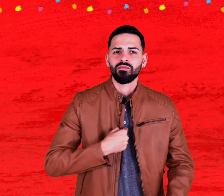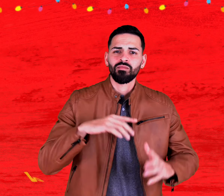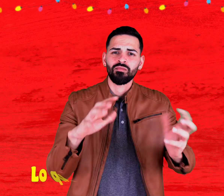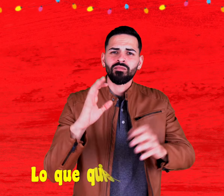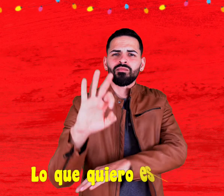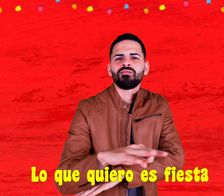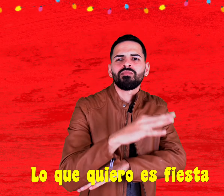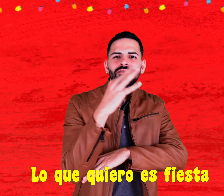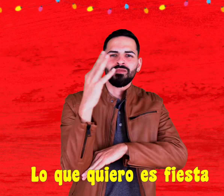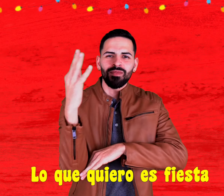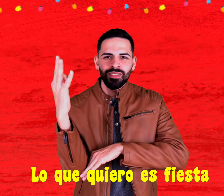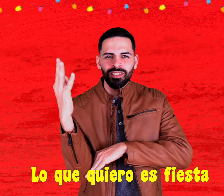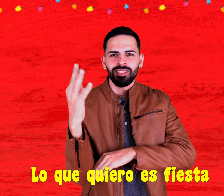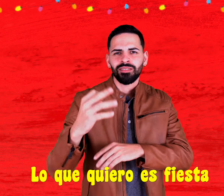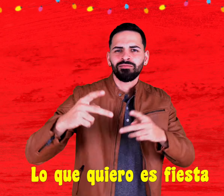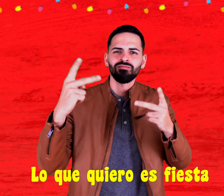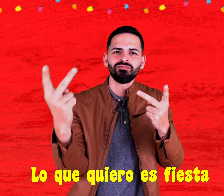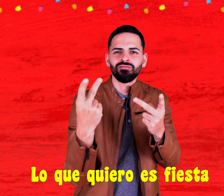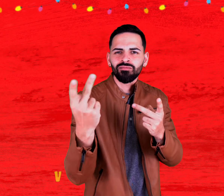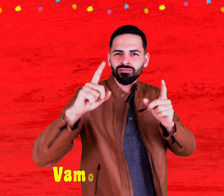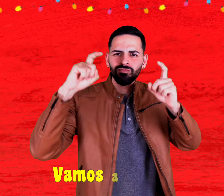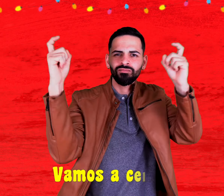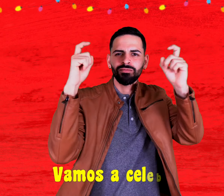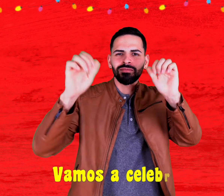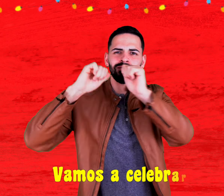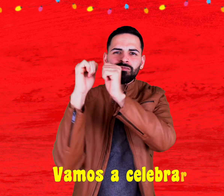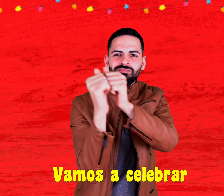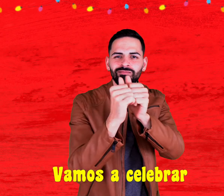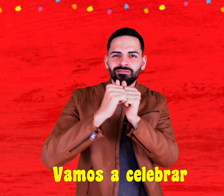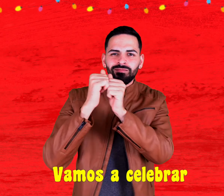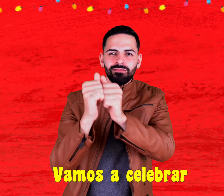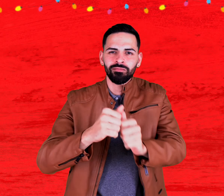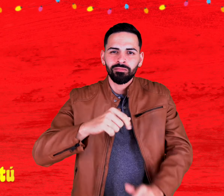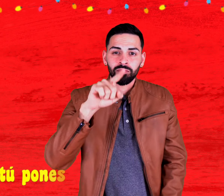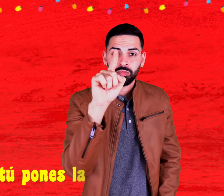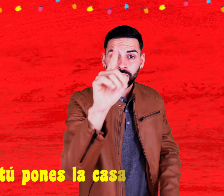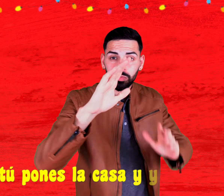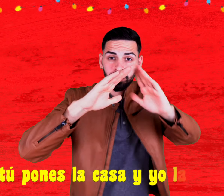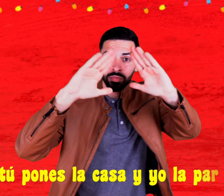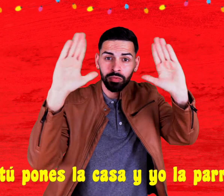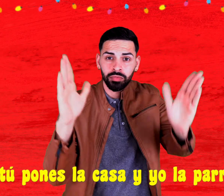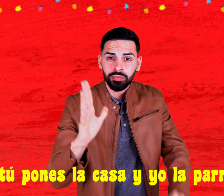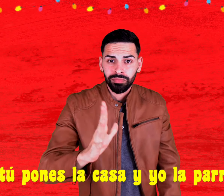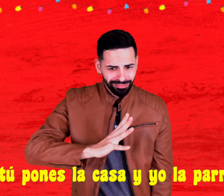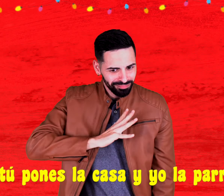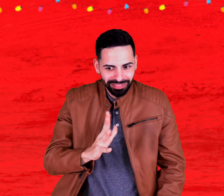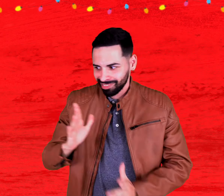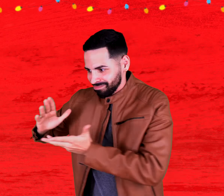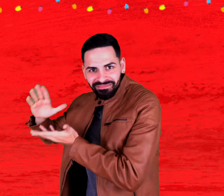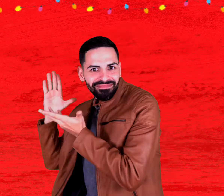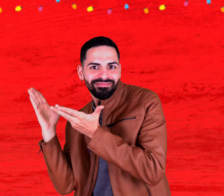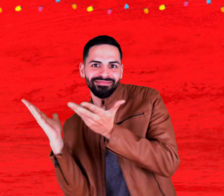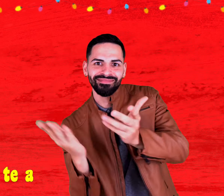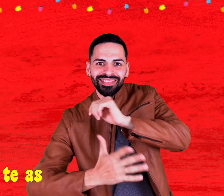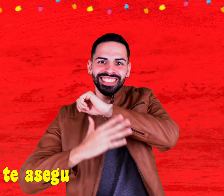Lo que quiero es fiesta, vamos a celebrar, si tu pones la casa y ya la parranda, yo